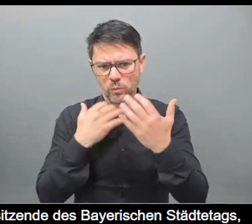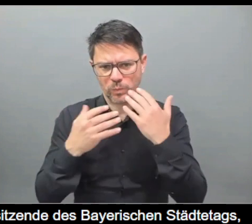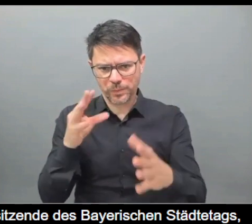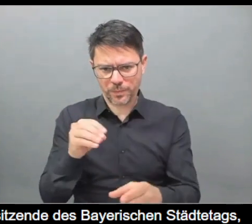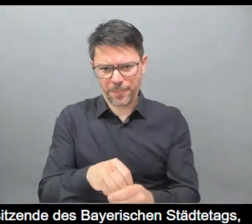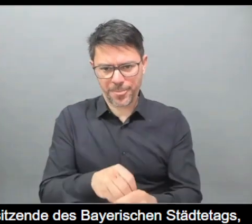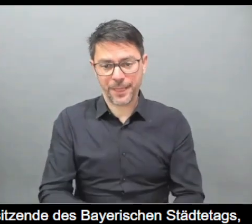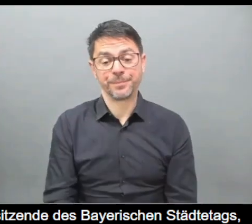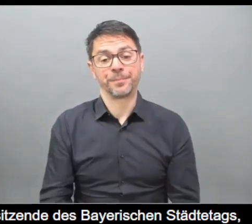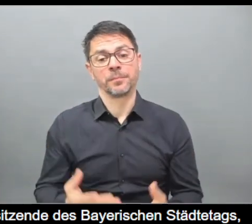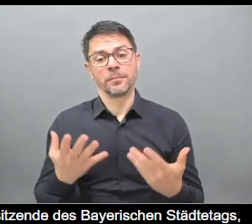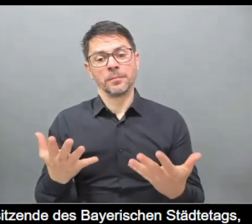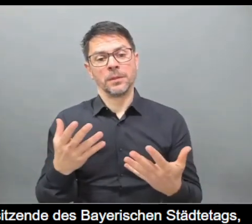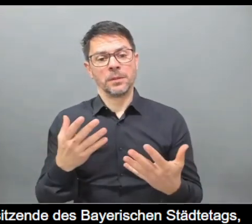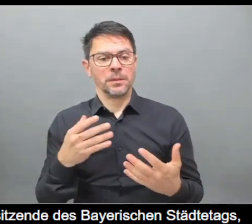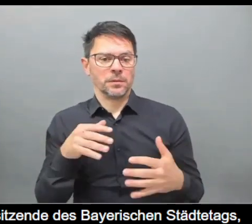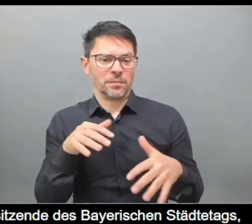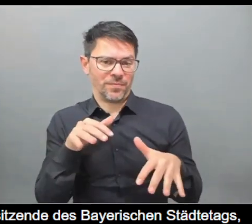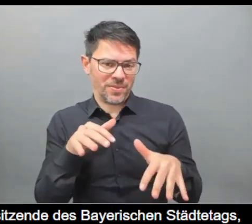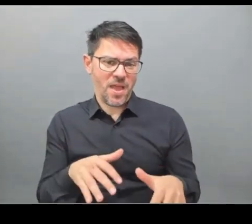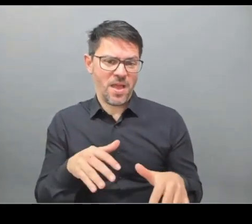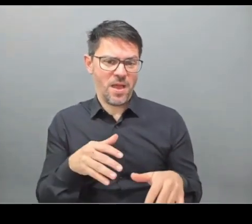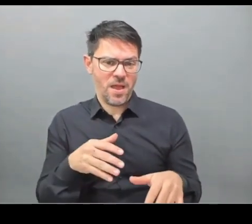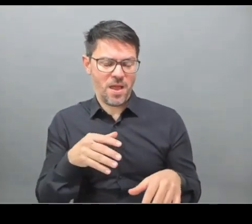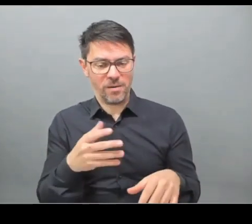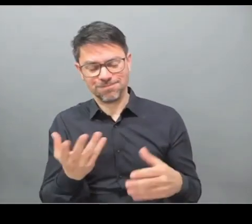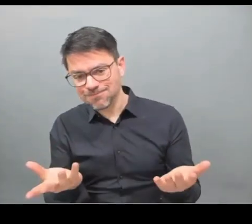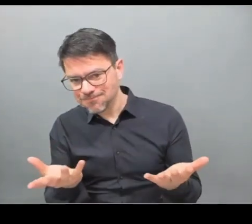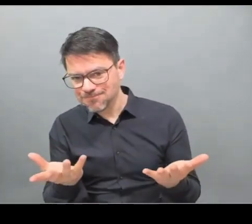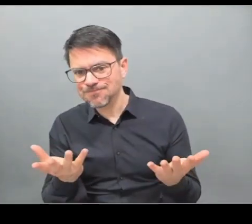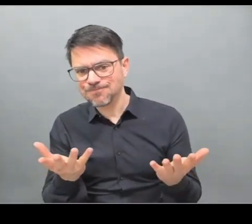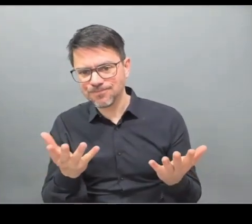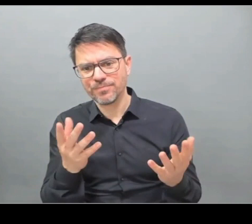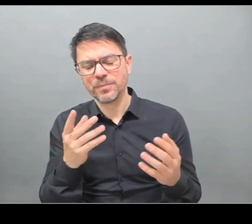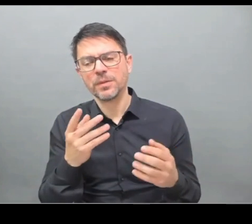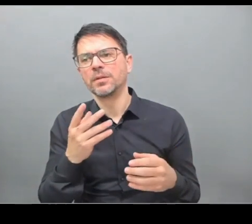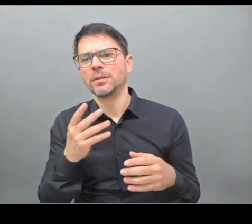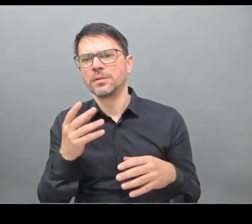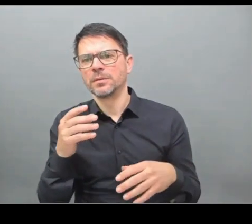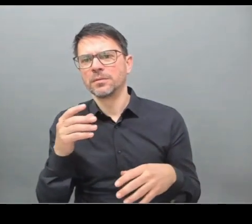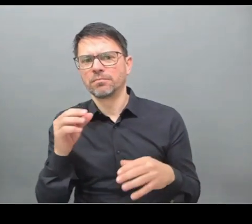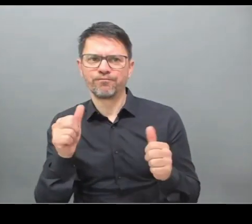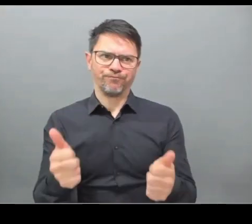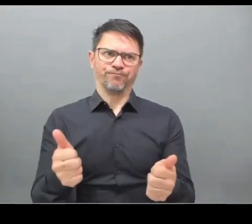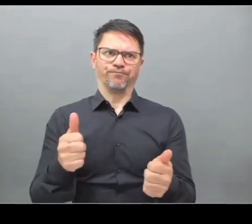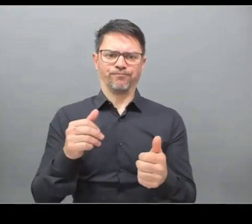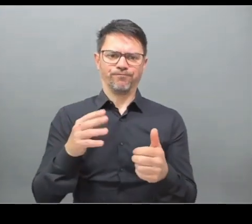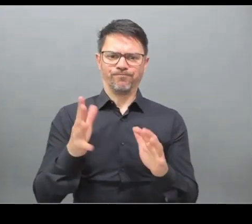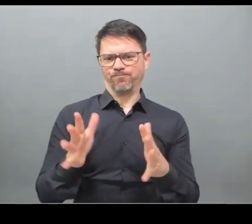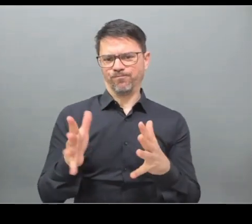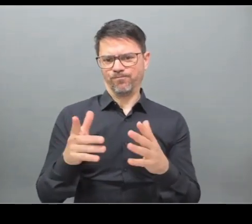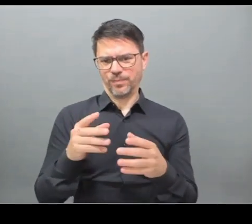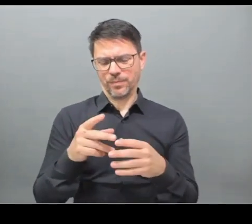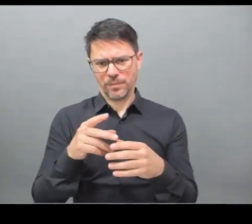so und zeichnet sich jetzt auch in den Wirtschaftsplänen der Krankenhäuser ab. Das liegt daran, weil im Moment auch inflationsbedingt